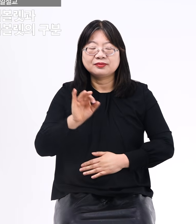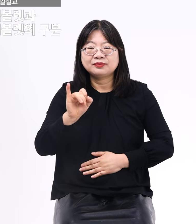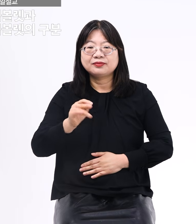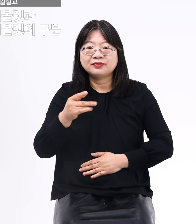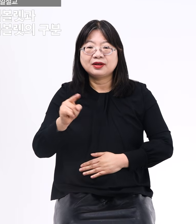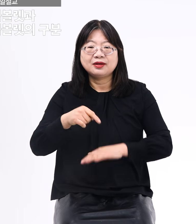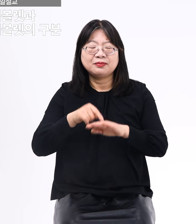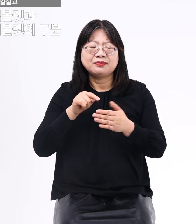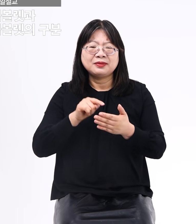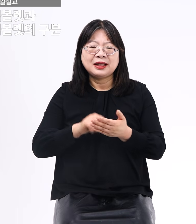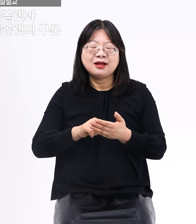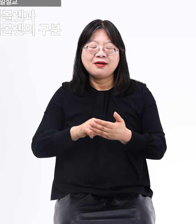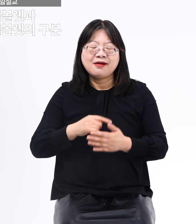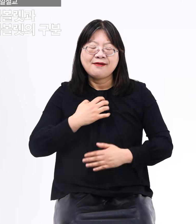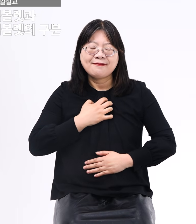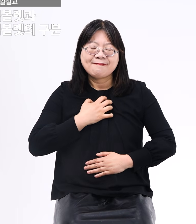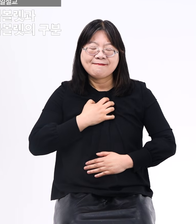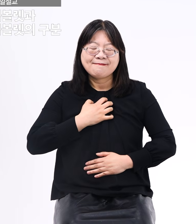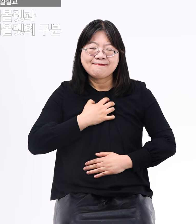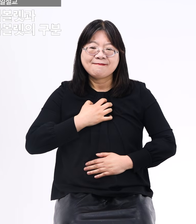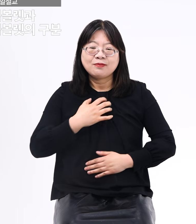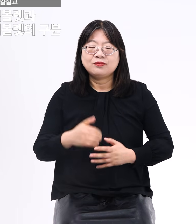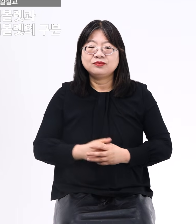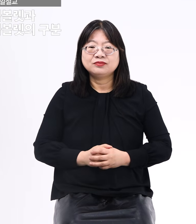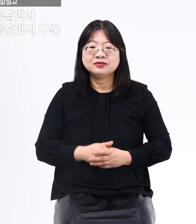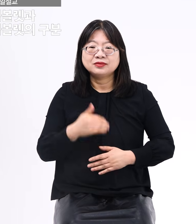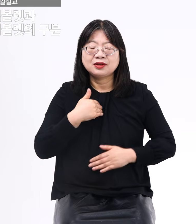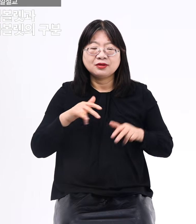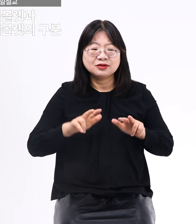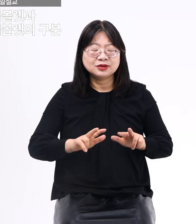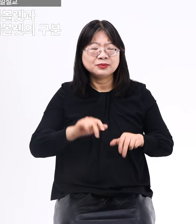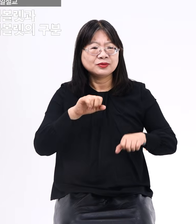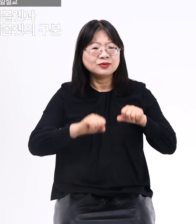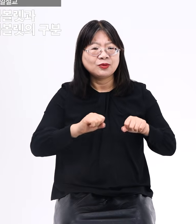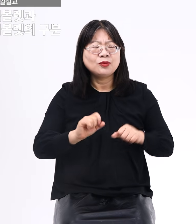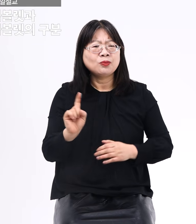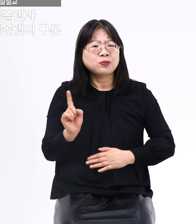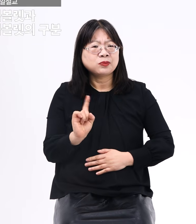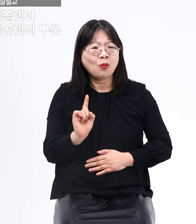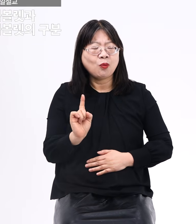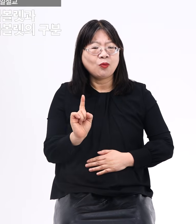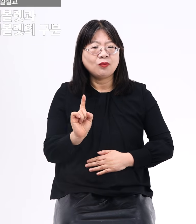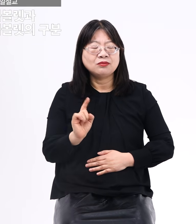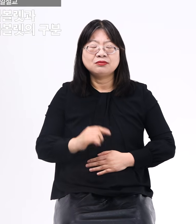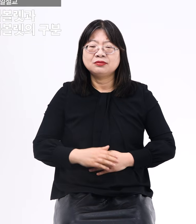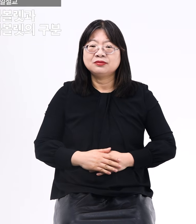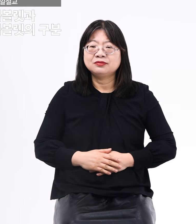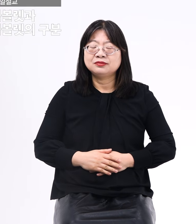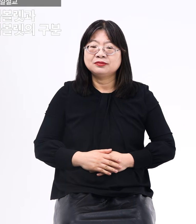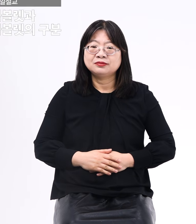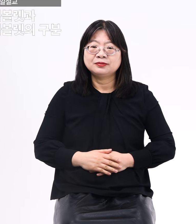지금 시끄러워요. 내가 무슨 짓을 했지? 그때